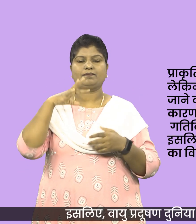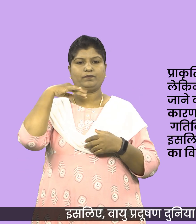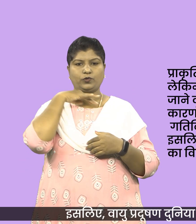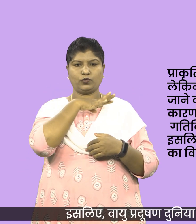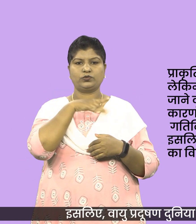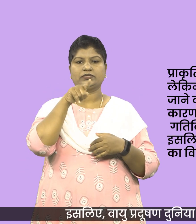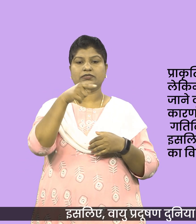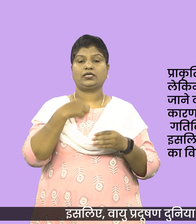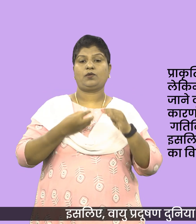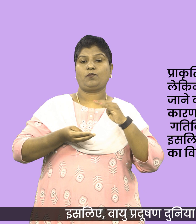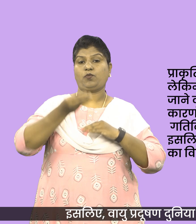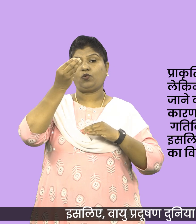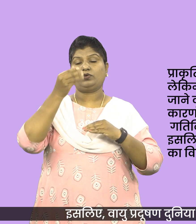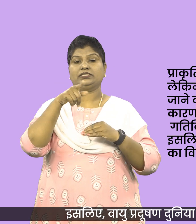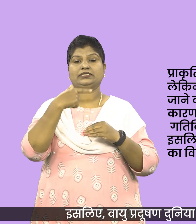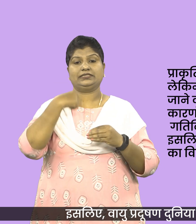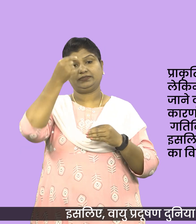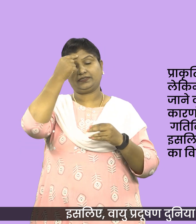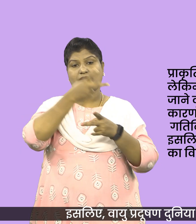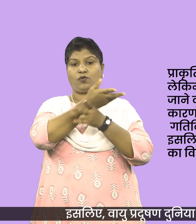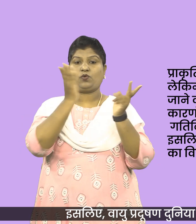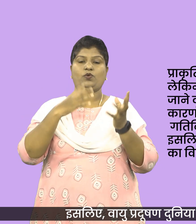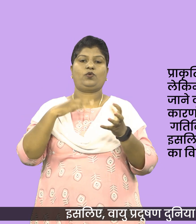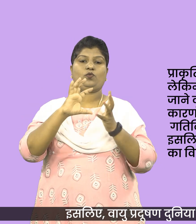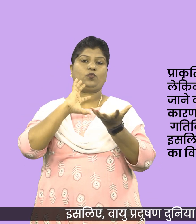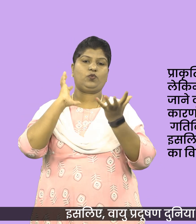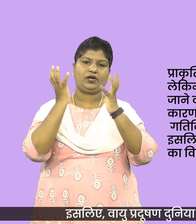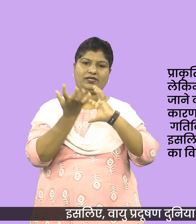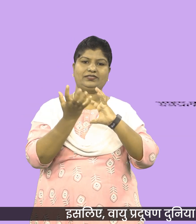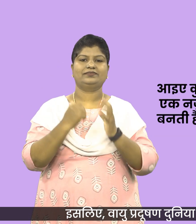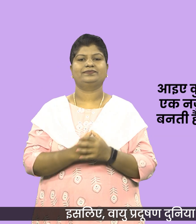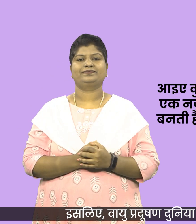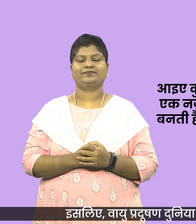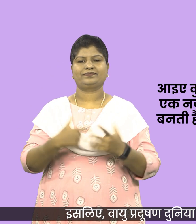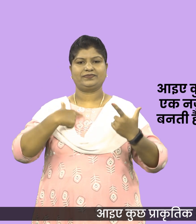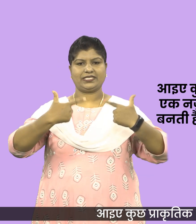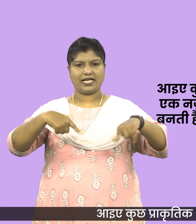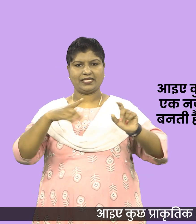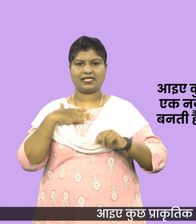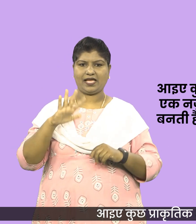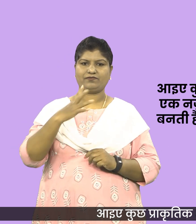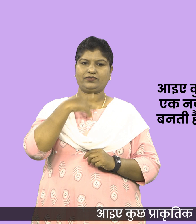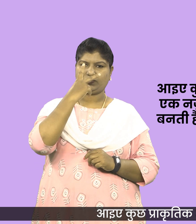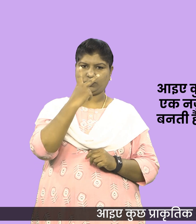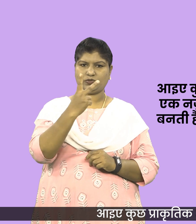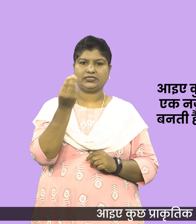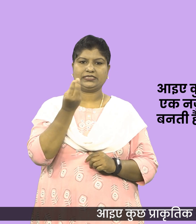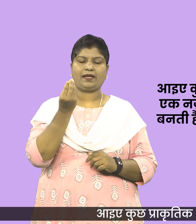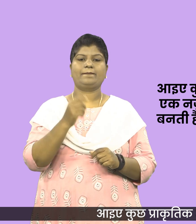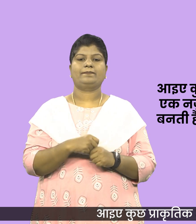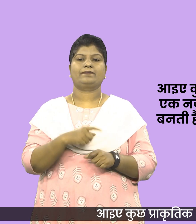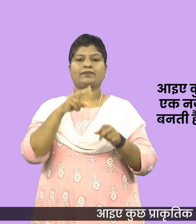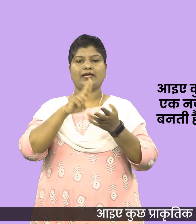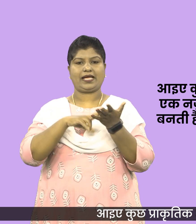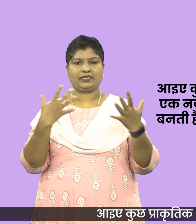इसलिए वायु प्रदूषण दुनिया भर में एक प्रमुख चिंता का विषय है। आइए कुछ